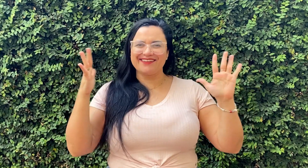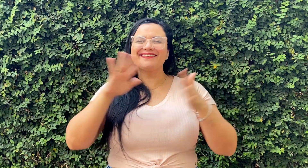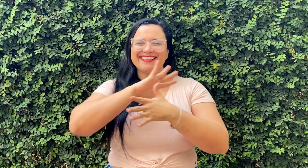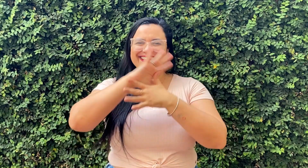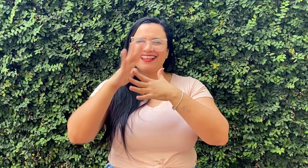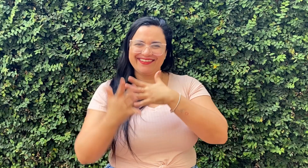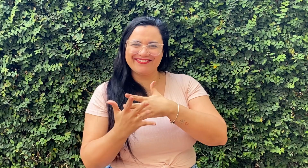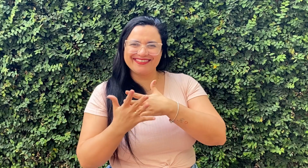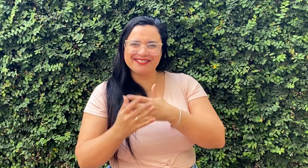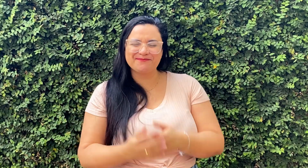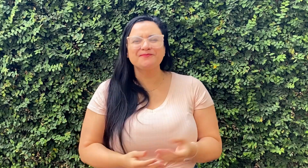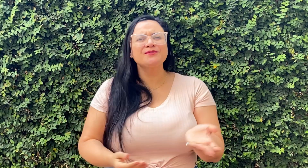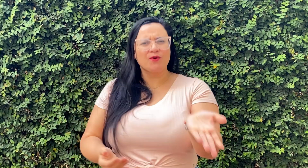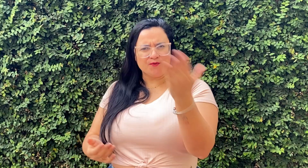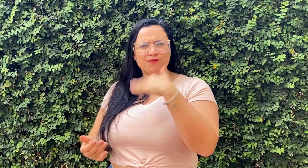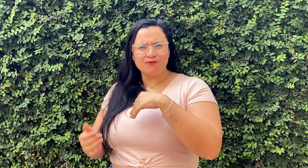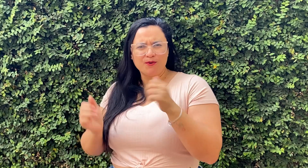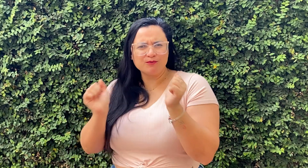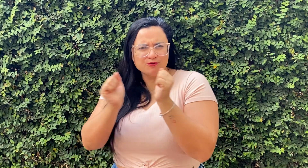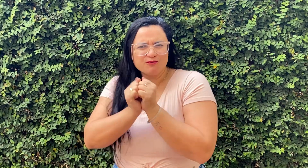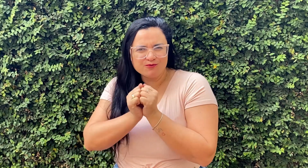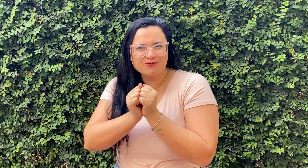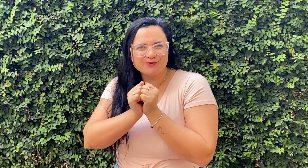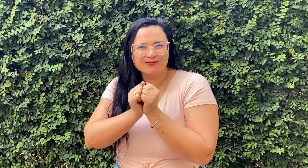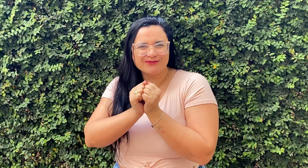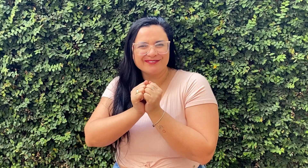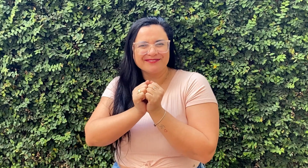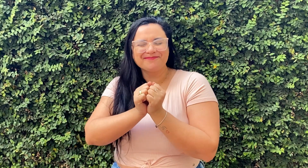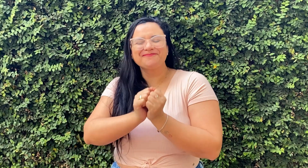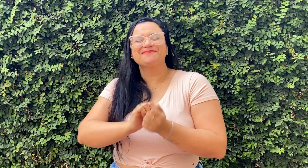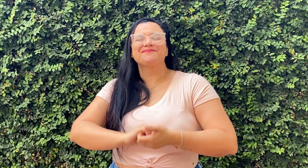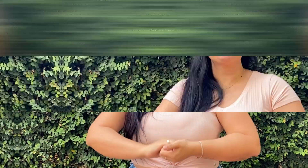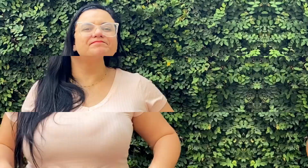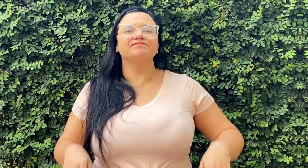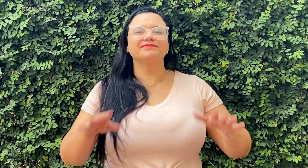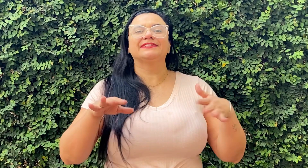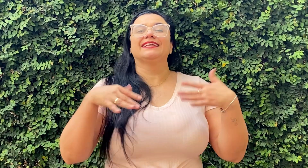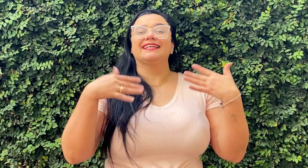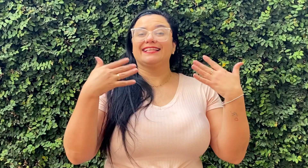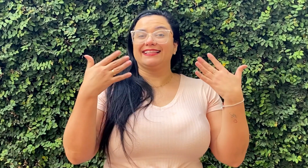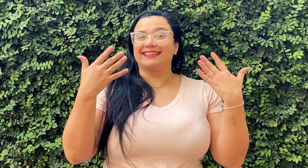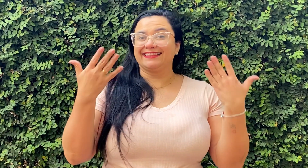que é bom, né? Nós vamos aprender assim a Libras. Vamos juntos? Então vamos lá.